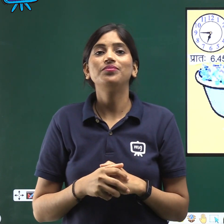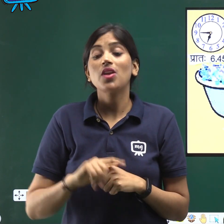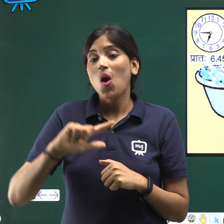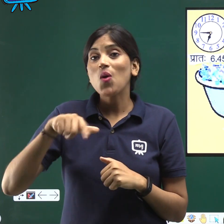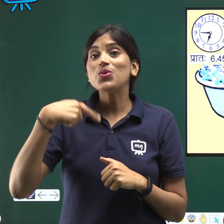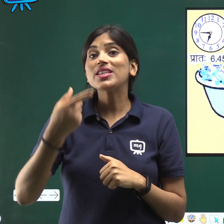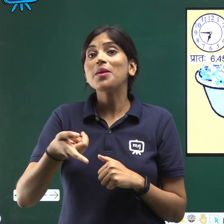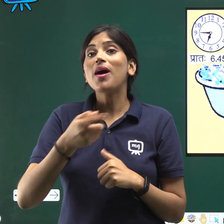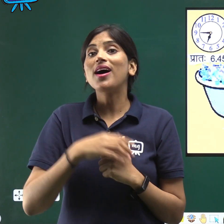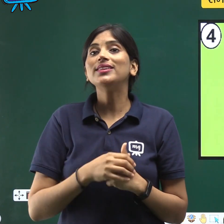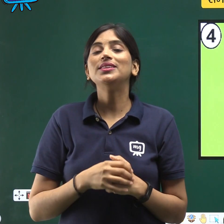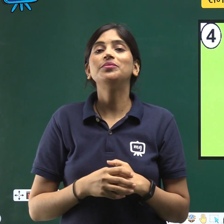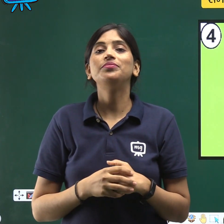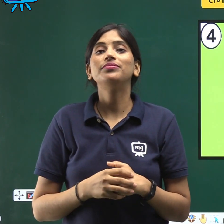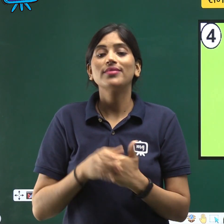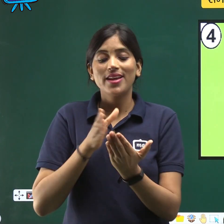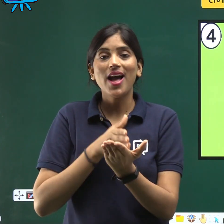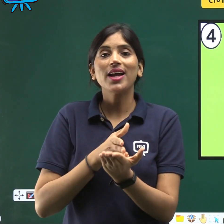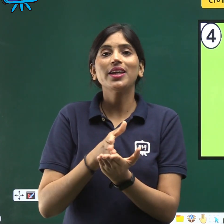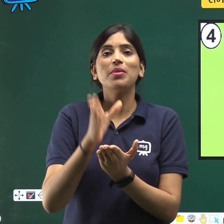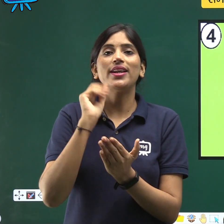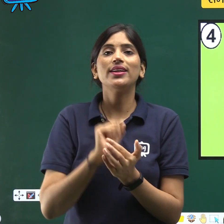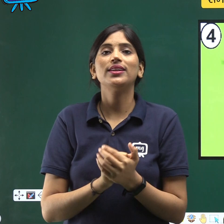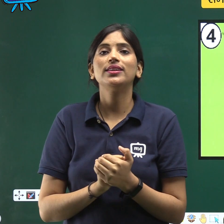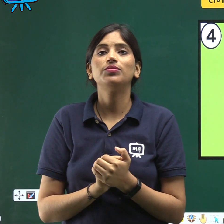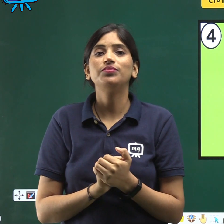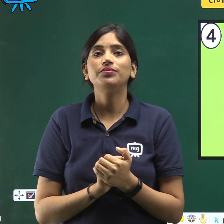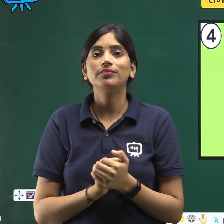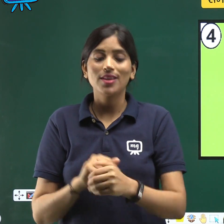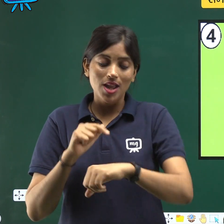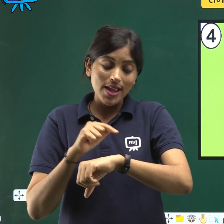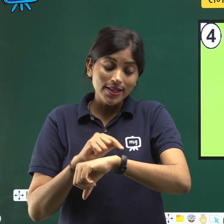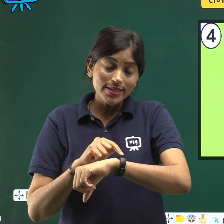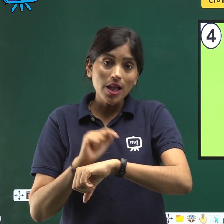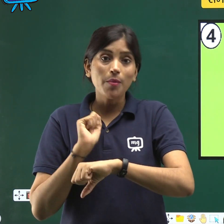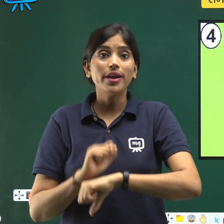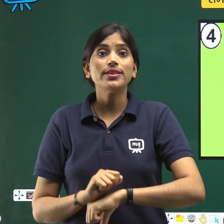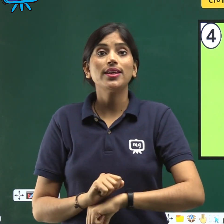उसके बाद आगे बढ़ें। समय से